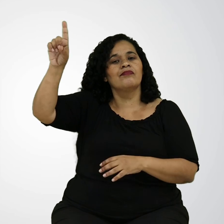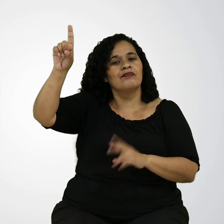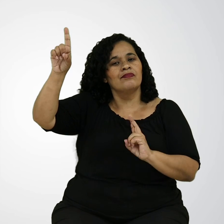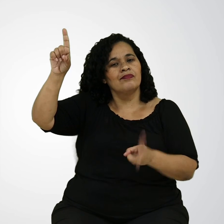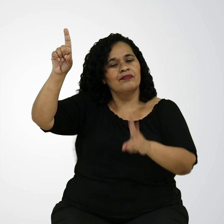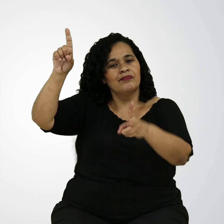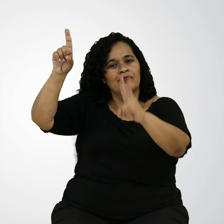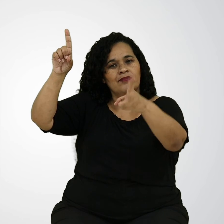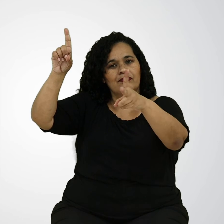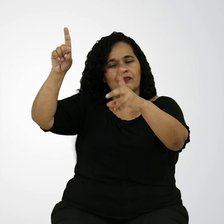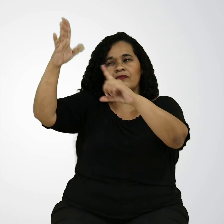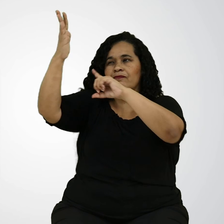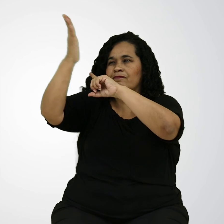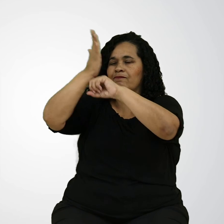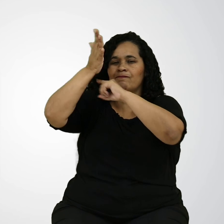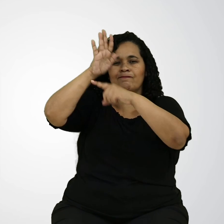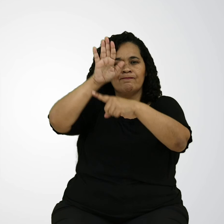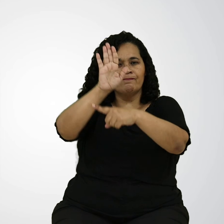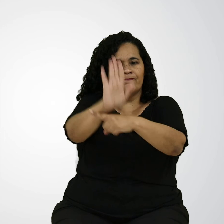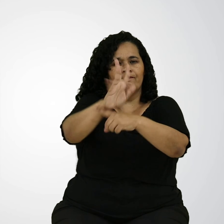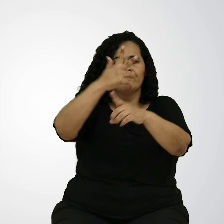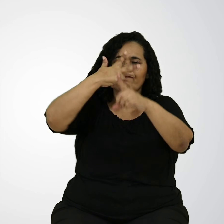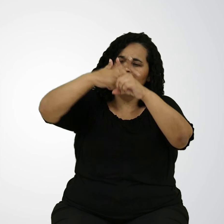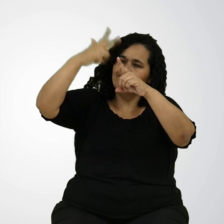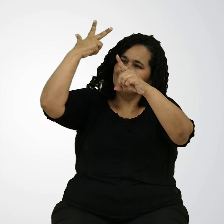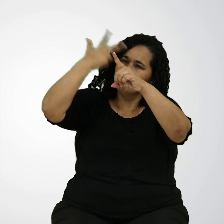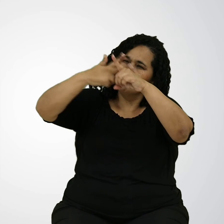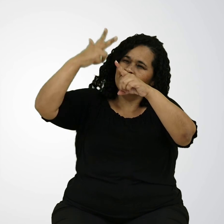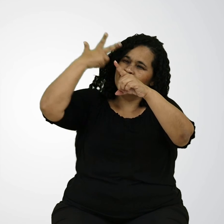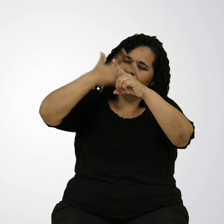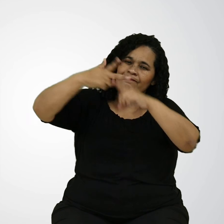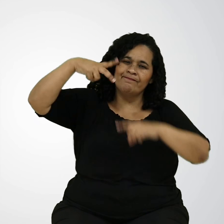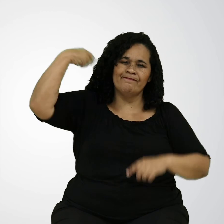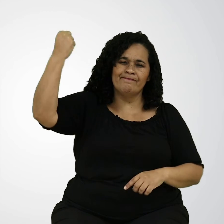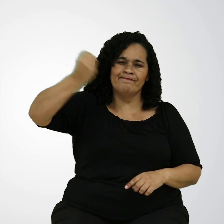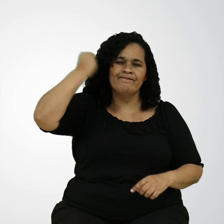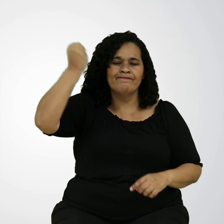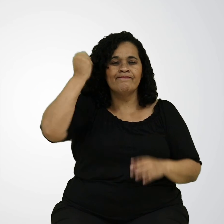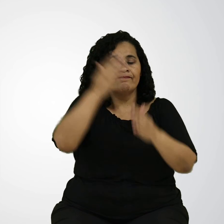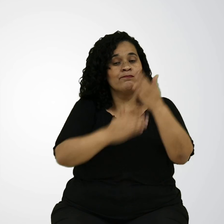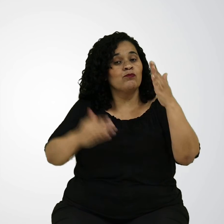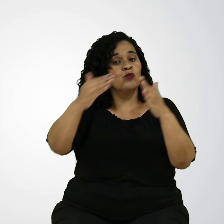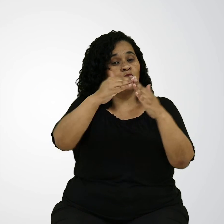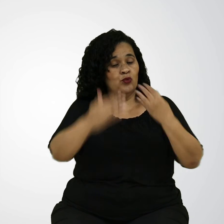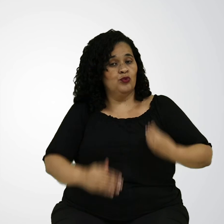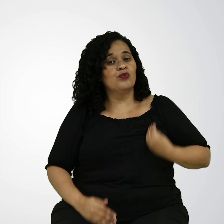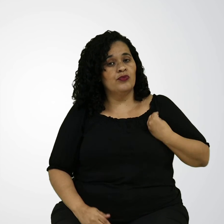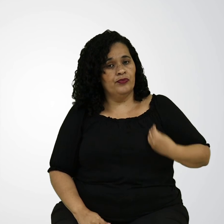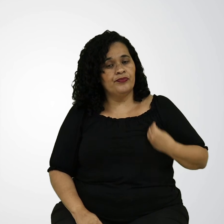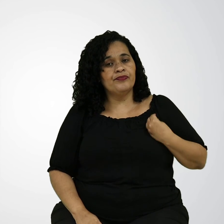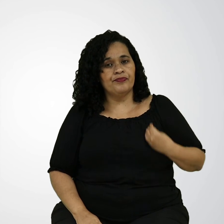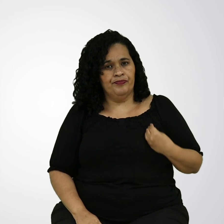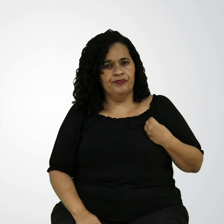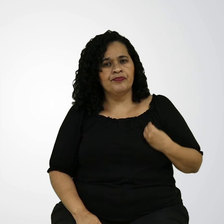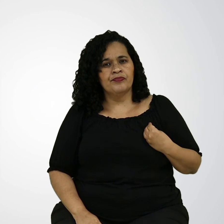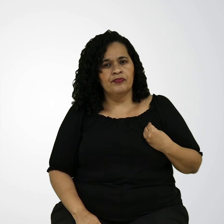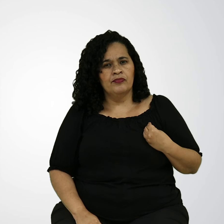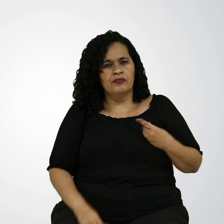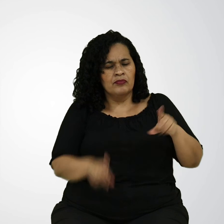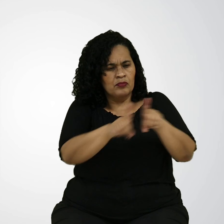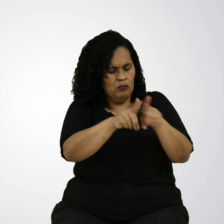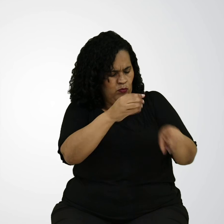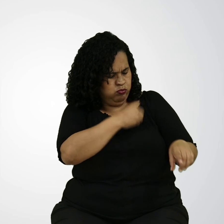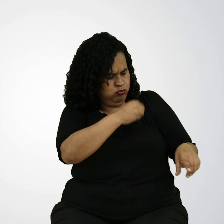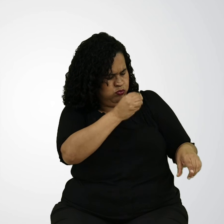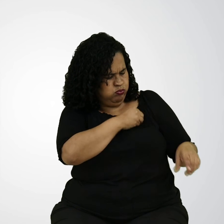vai nos ajudar a vencer as nossas lutas diárias, a vencer a tentação, a luta contra o pecado, a